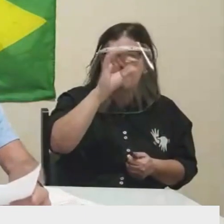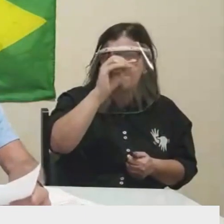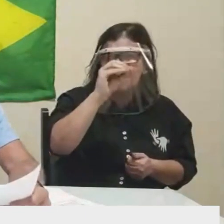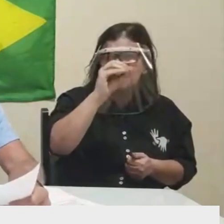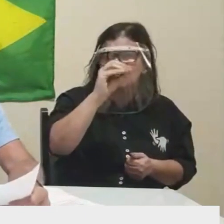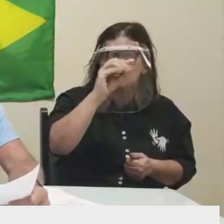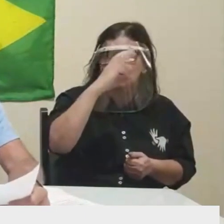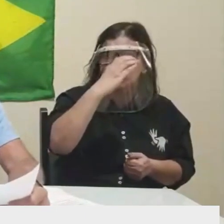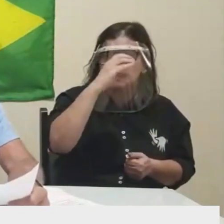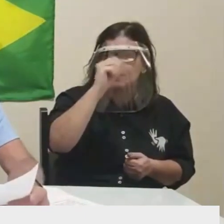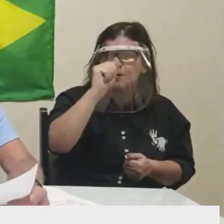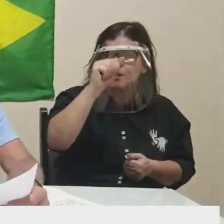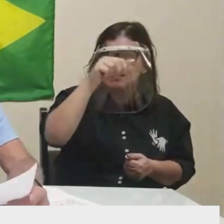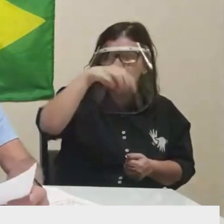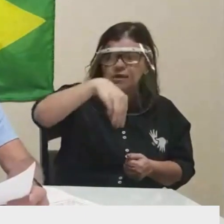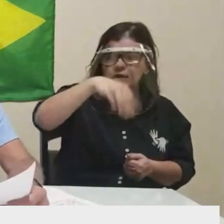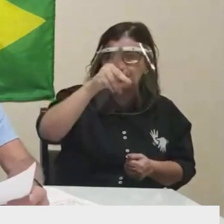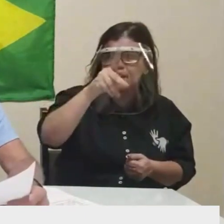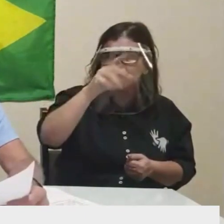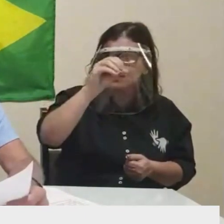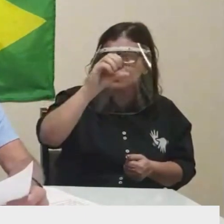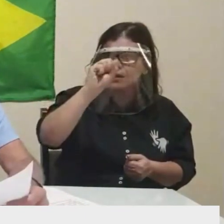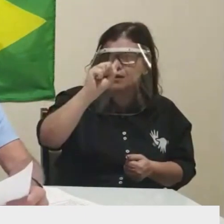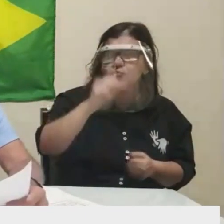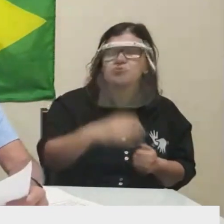espera que dê certo aí. Atendemos aí as